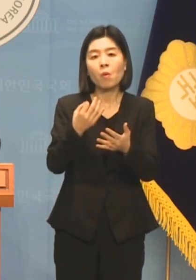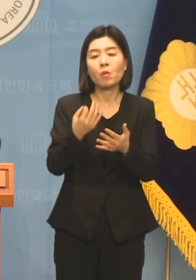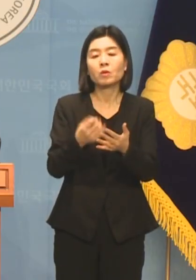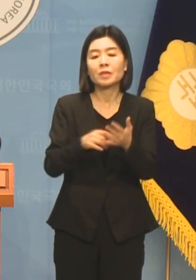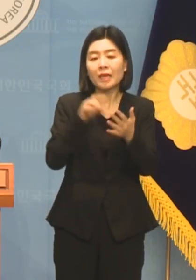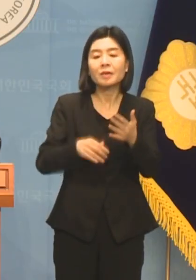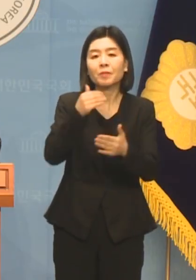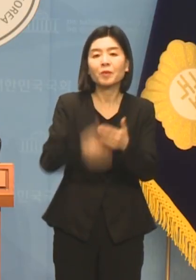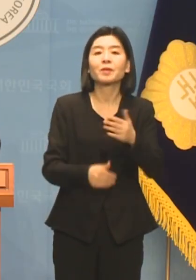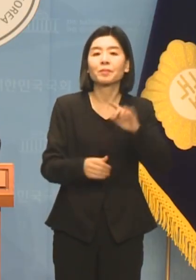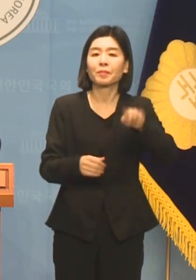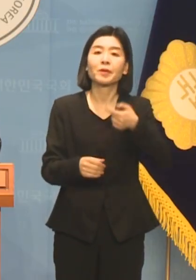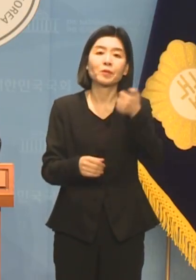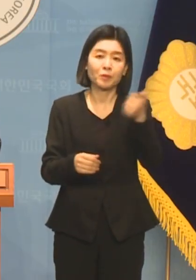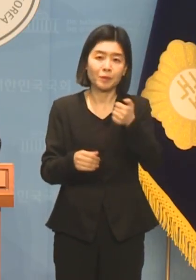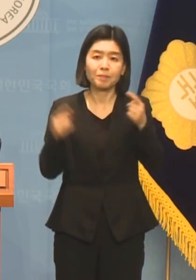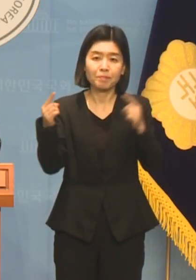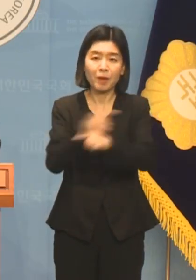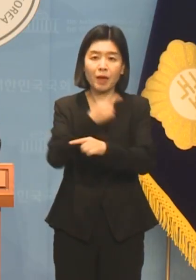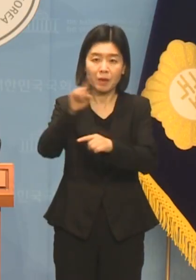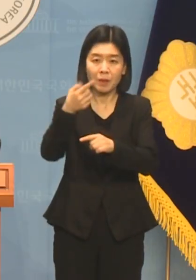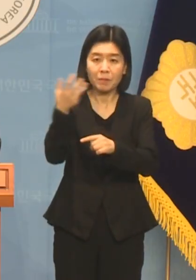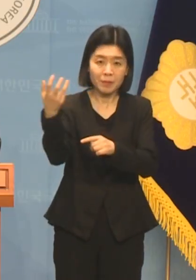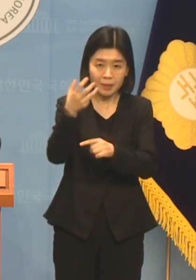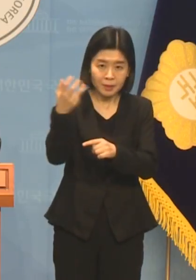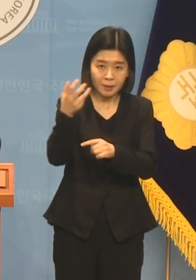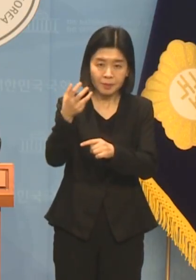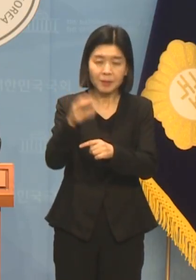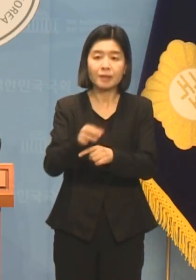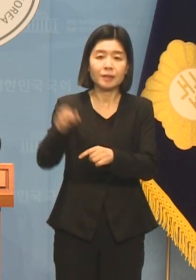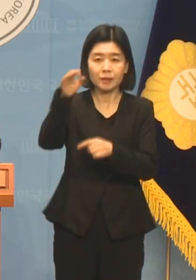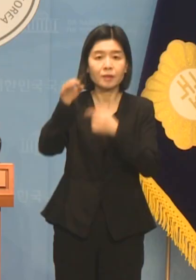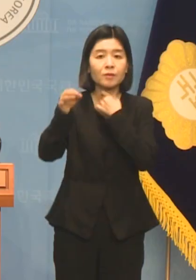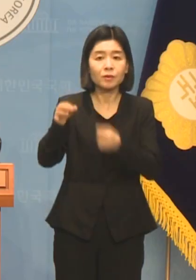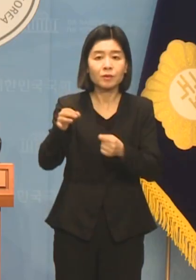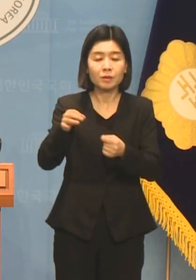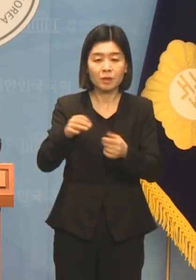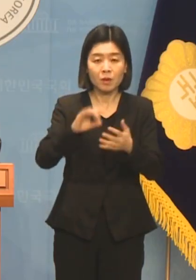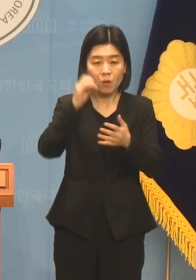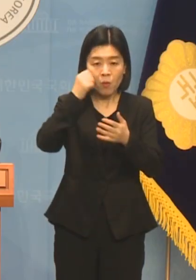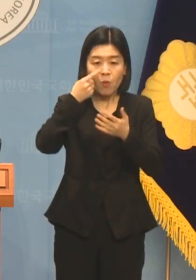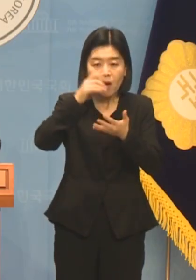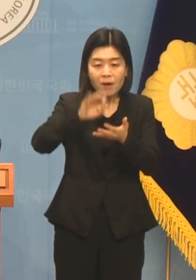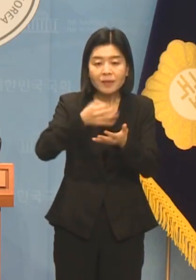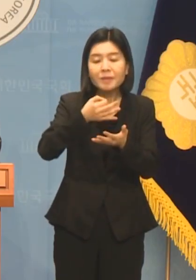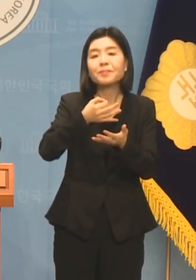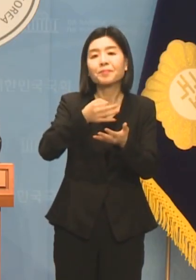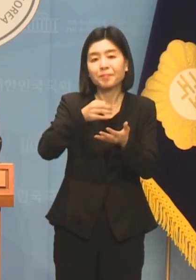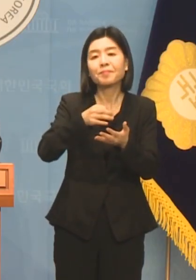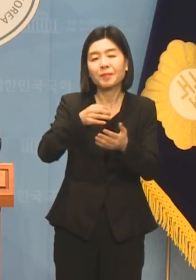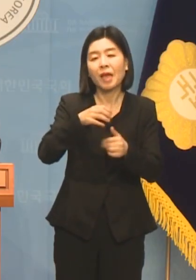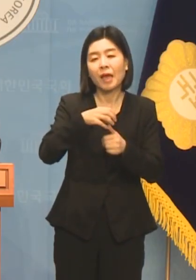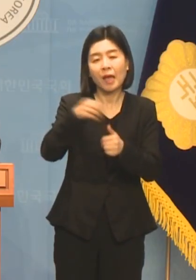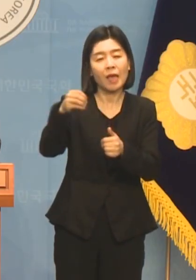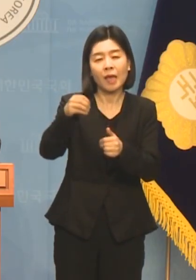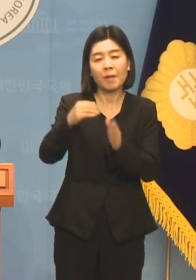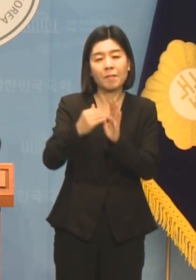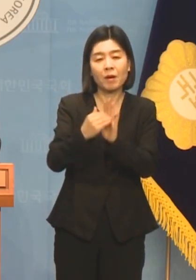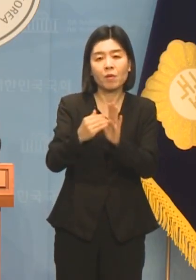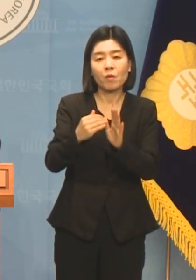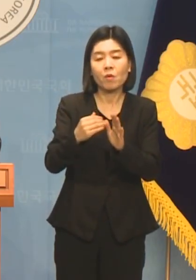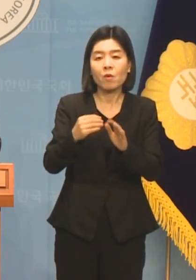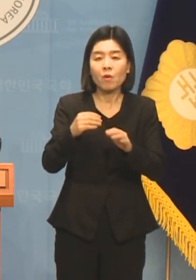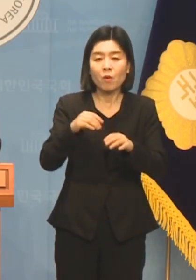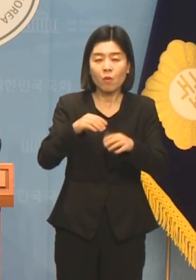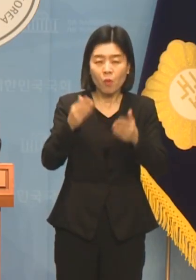원에서 180만 원으로 현실화하고자 합니다. 이는 월급쟁이들에 대한 강제 증세를 막고 공평하게 근로소득에